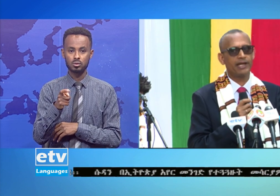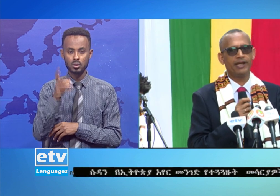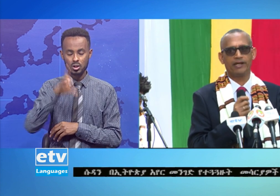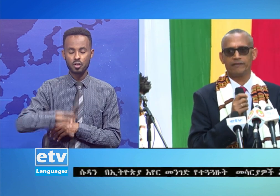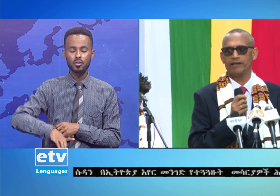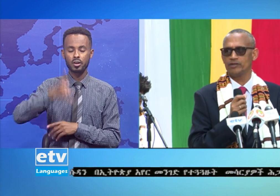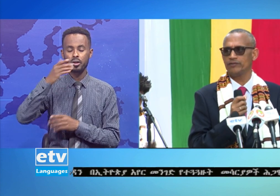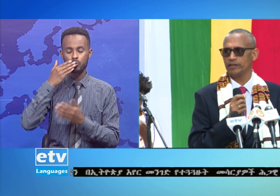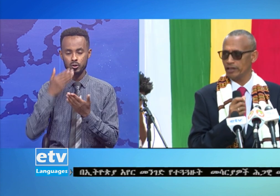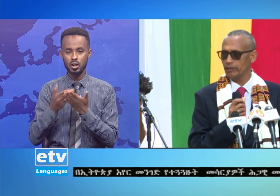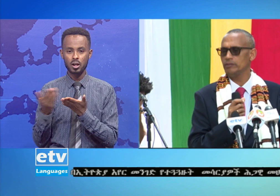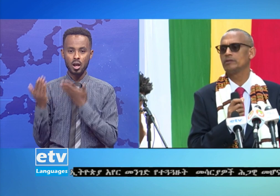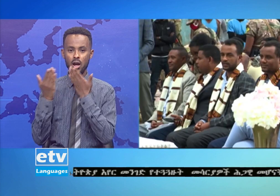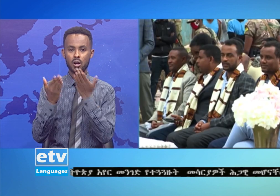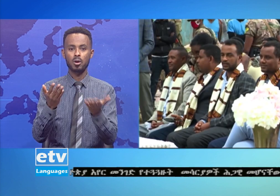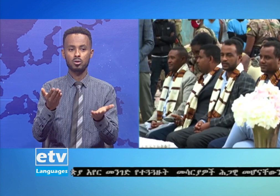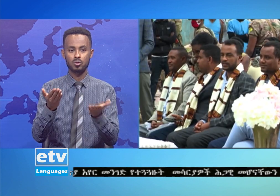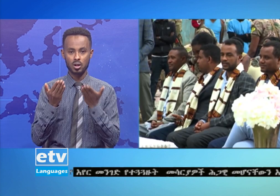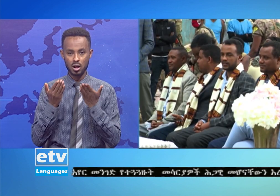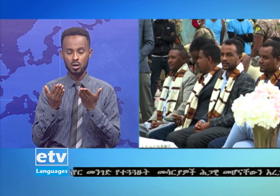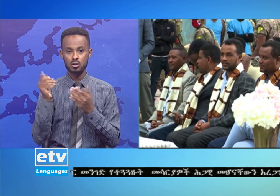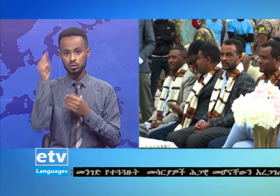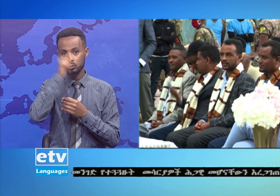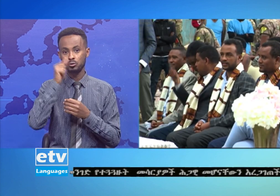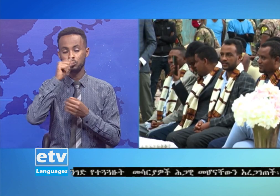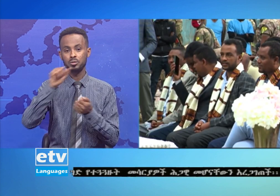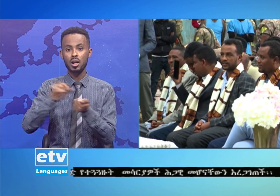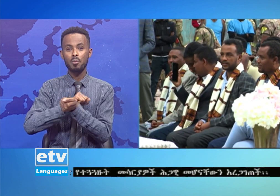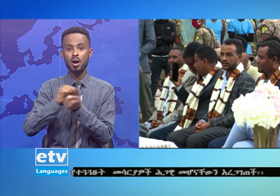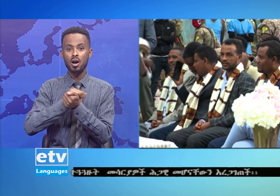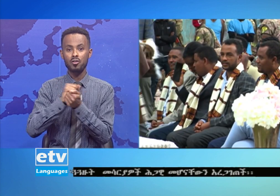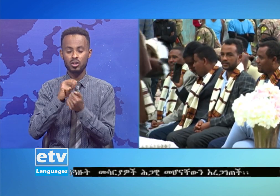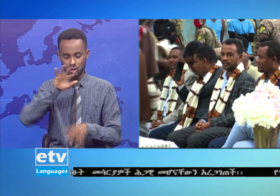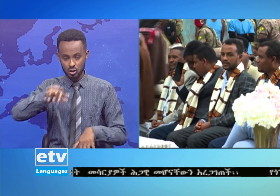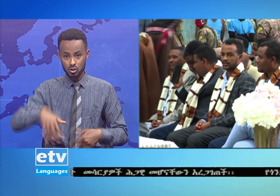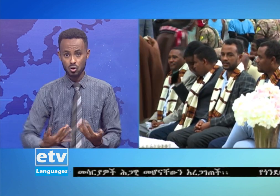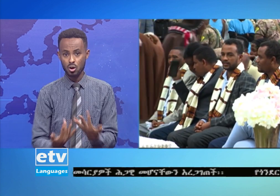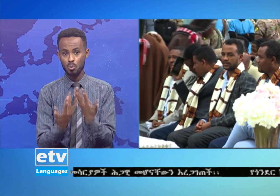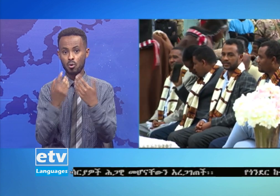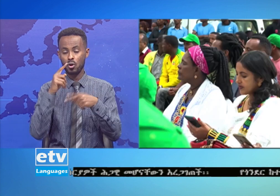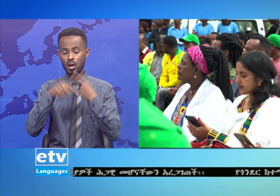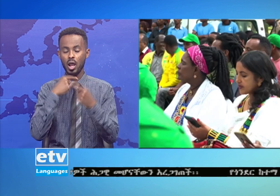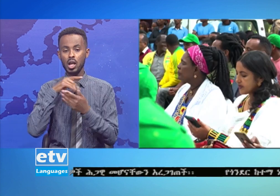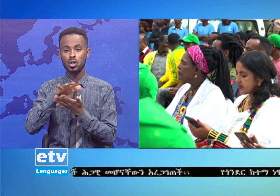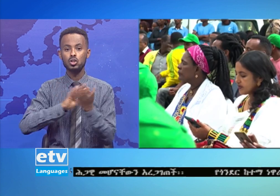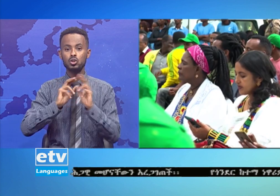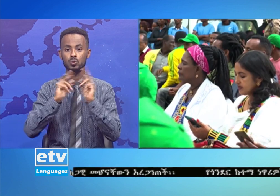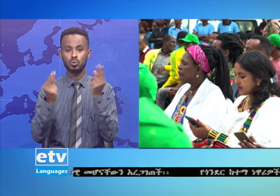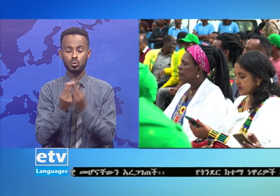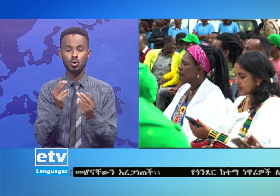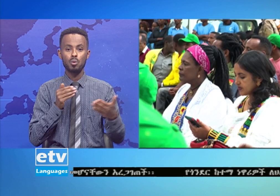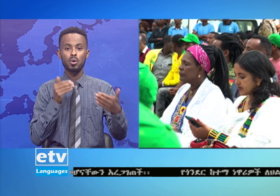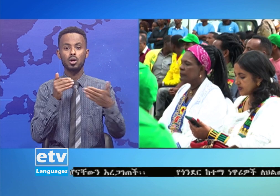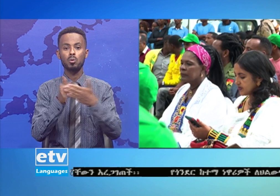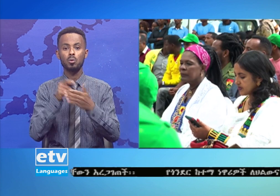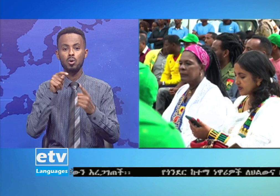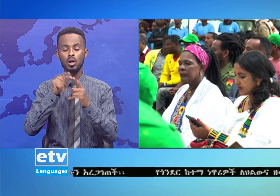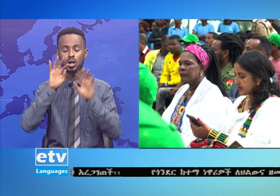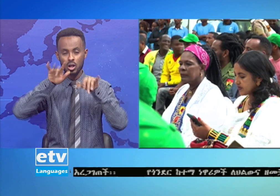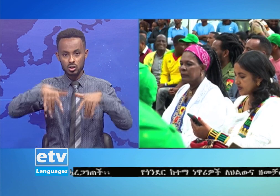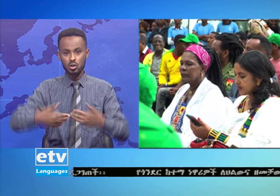ከፍተኛ ምስጋና ላቀርብላችሁ ይፈልጋለሁ። ኢትዮጵያን ለማፍረስ ሲኦልም ቢሆን እንሄዳለን ያለውን የሽብር ቡድን በቅርቡ ወደ